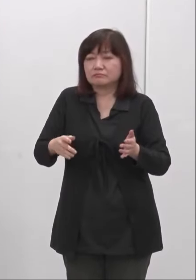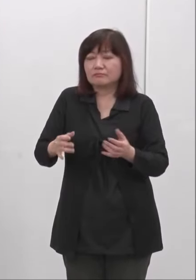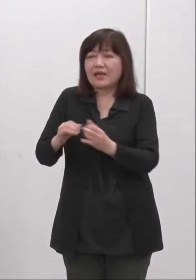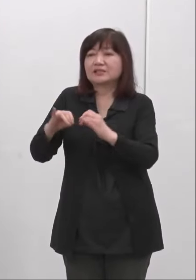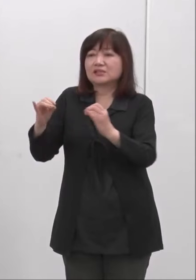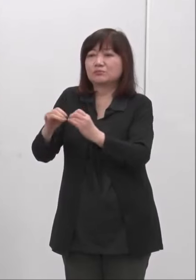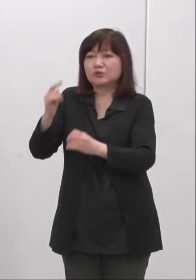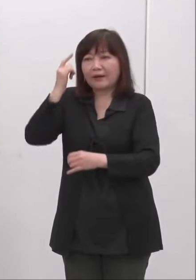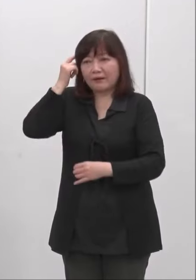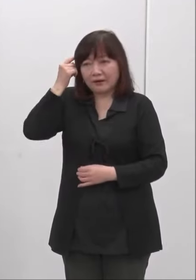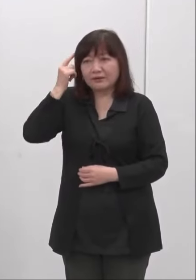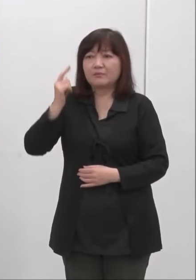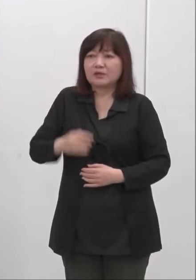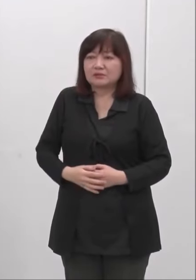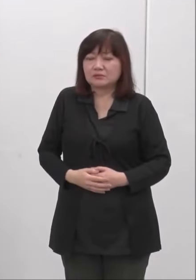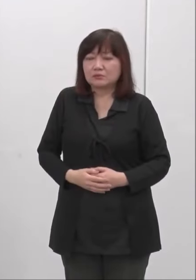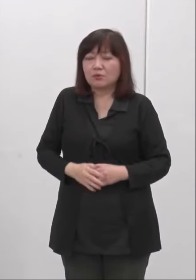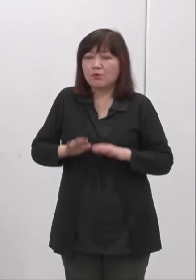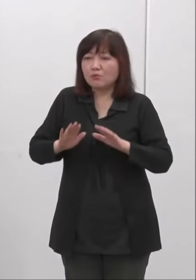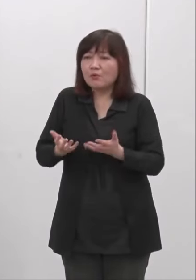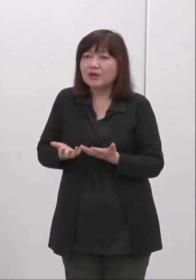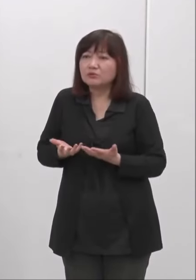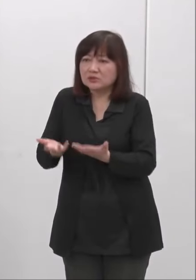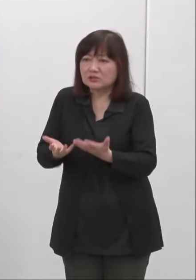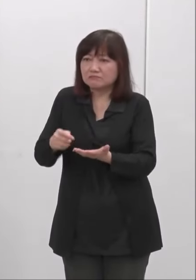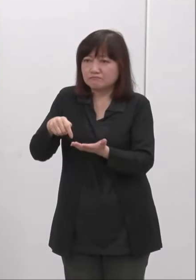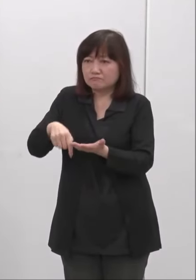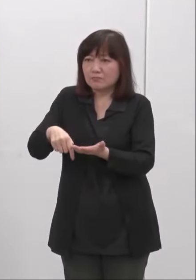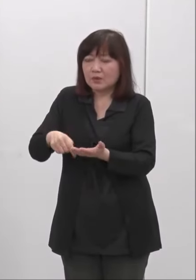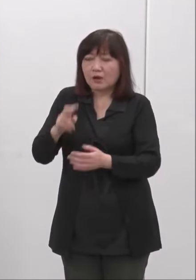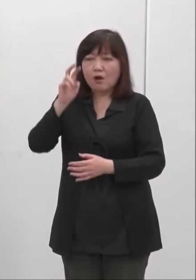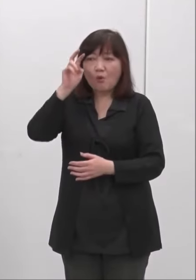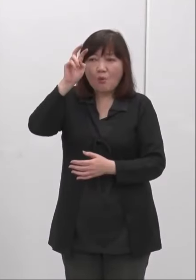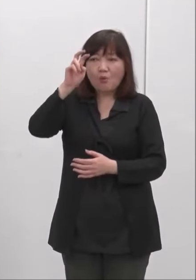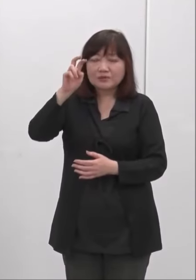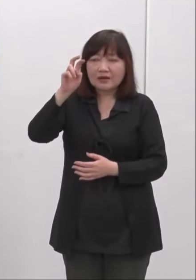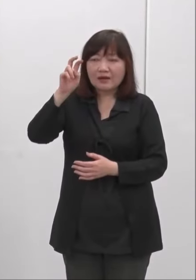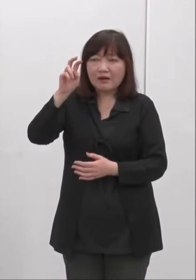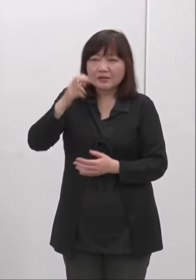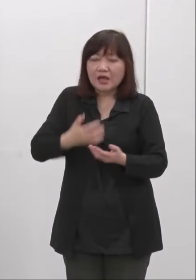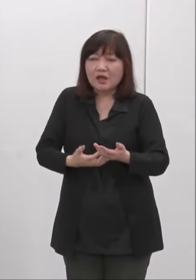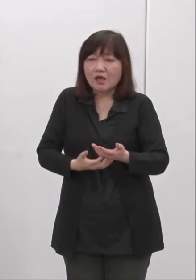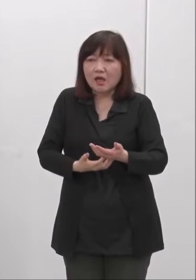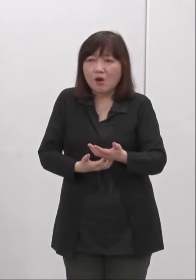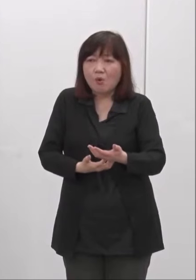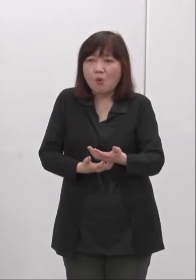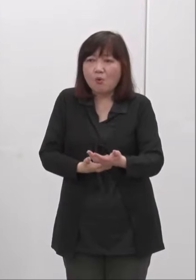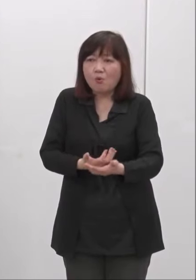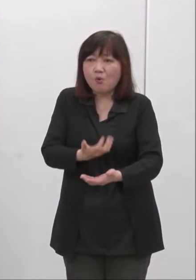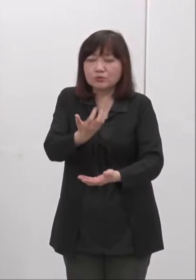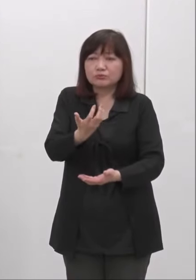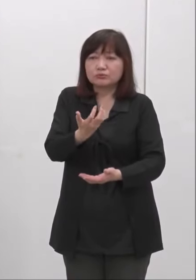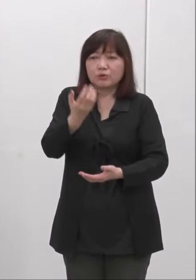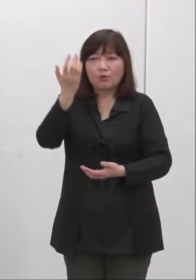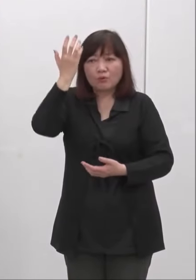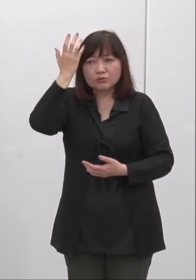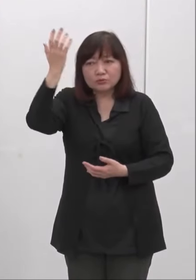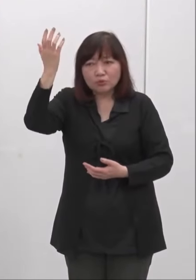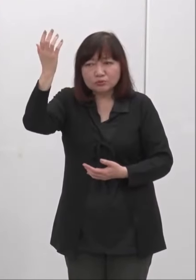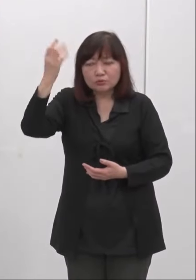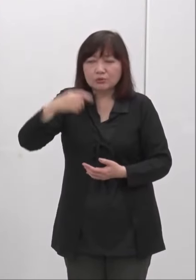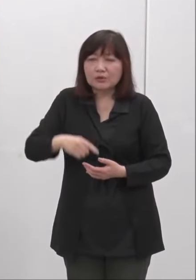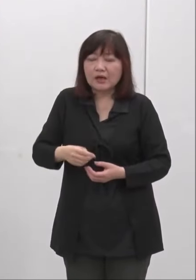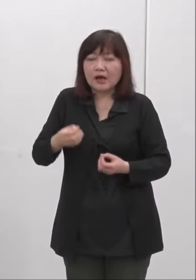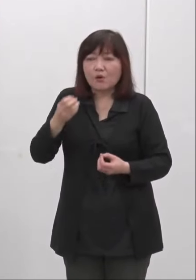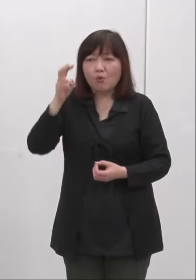ていると思います。ただ今回の地震が、その大阪で発災すると想定される新たな地震が見つかったわけではなく